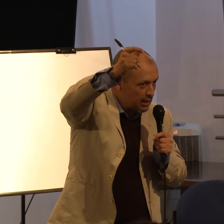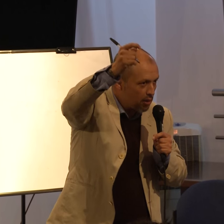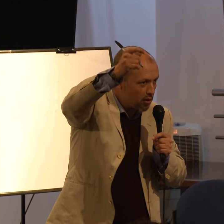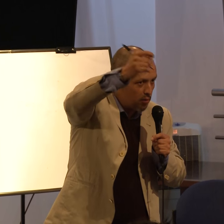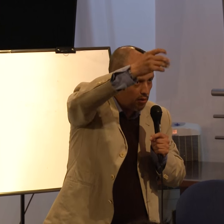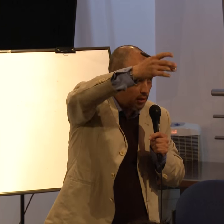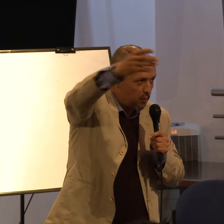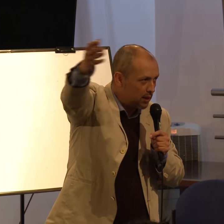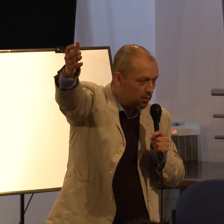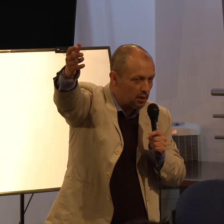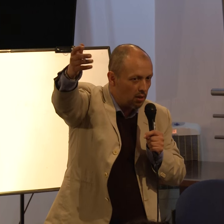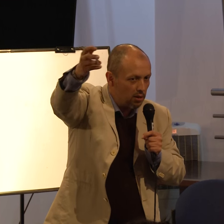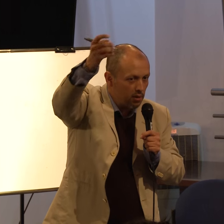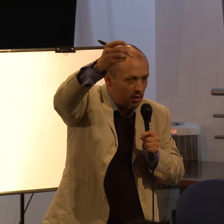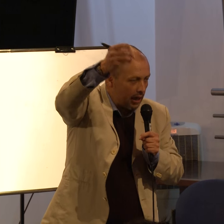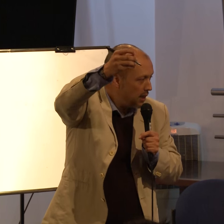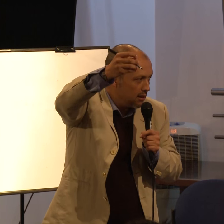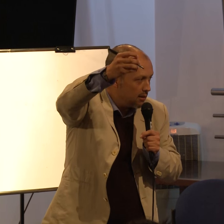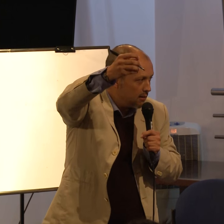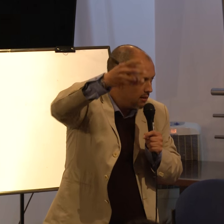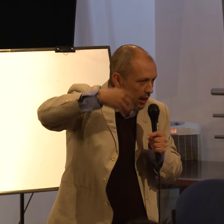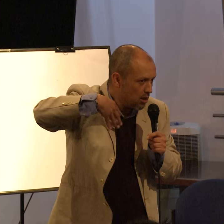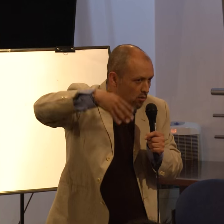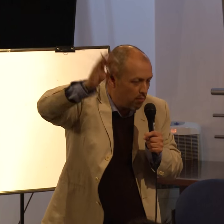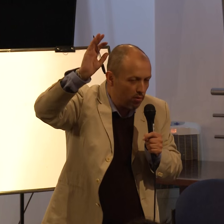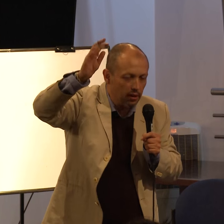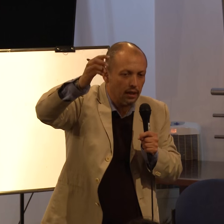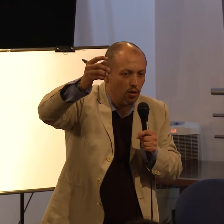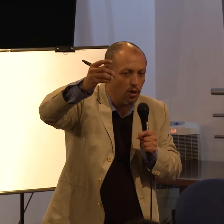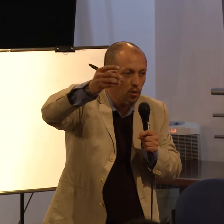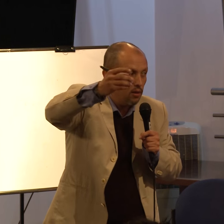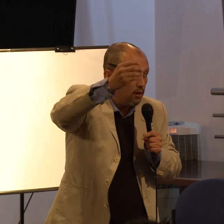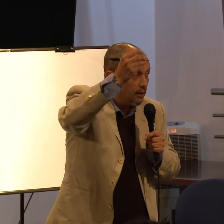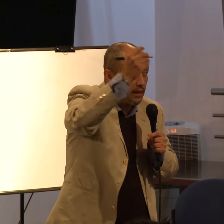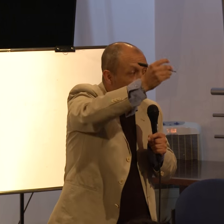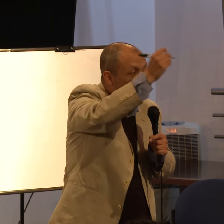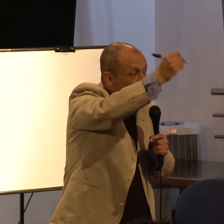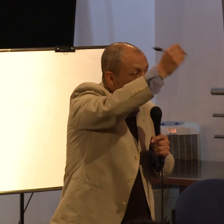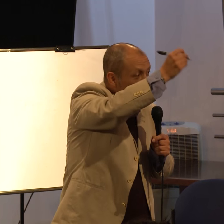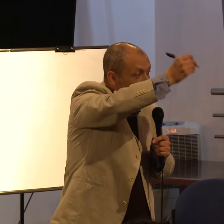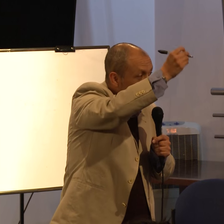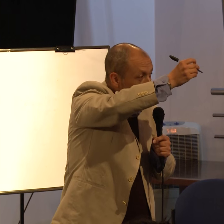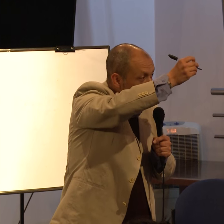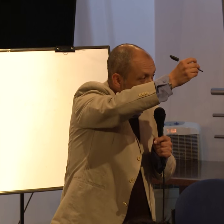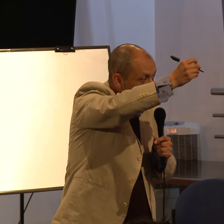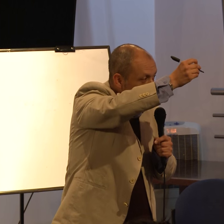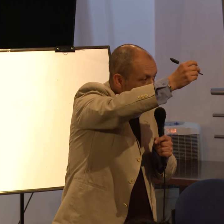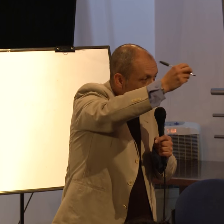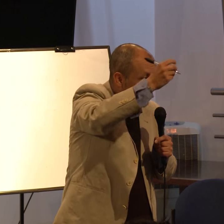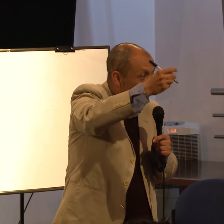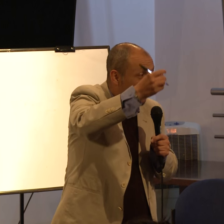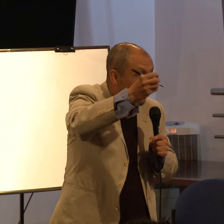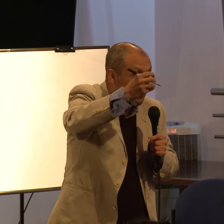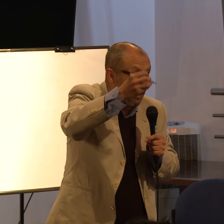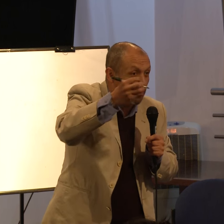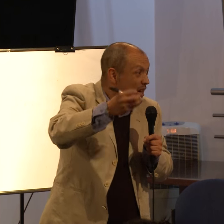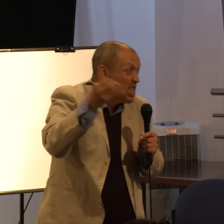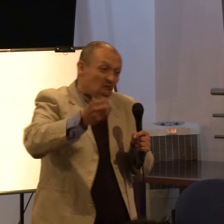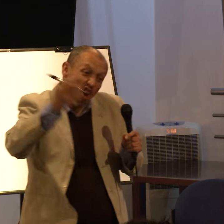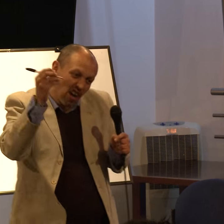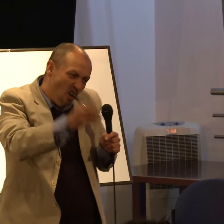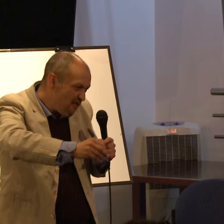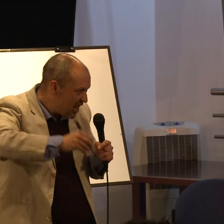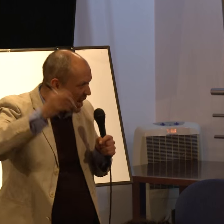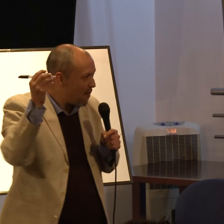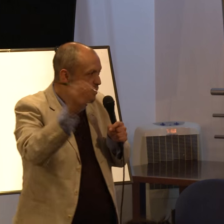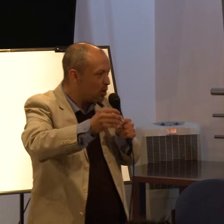Y he desarrollado mi obra, llevo pintando 25 años así. Y he hecho un poco lo que he querido con eso. Quiere decir que no es un problema motor. Mi problema, a uno le dice,